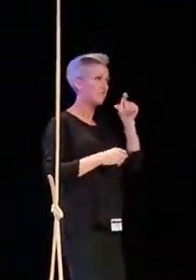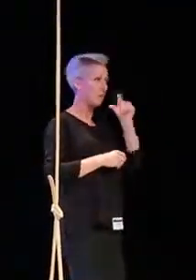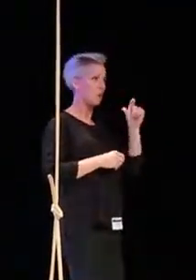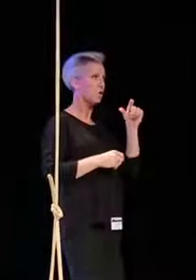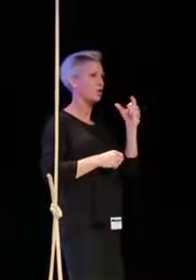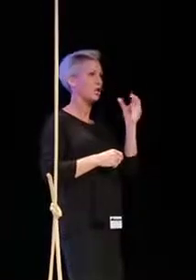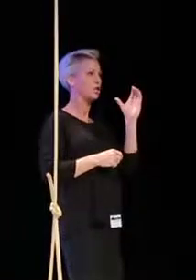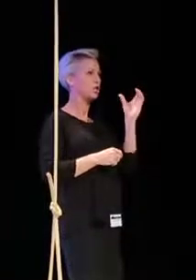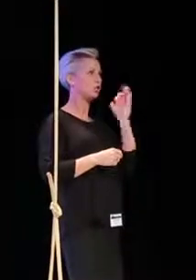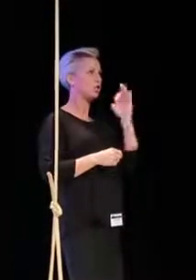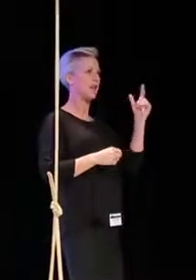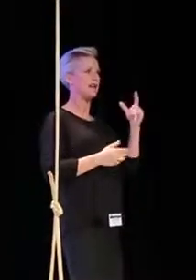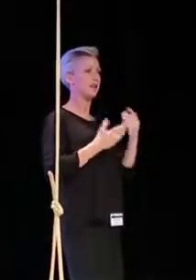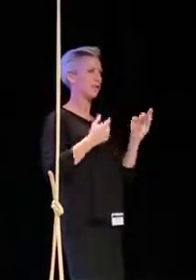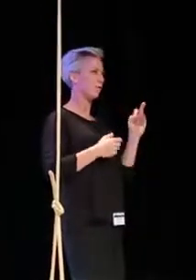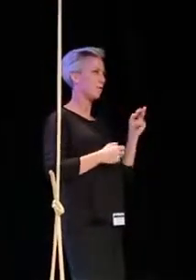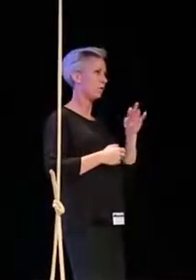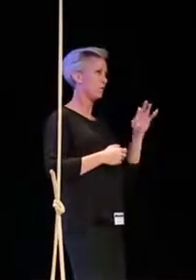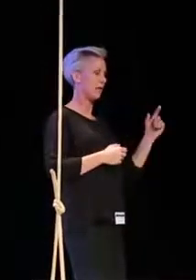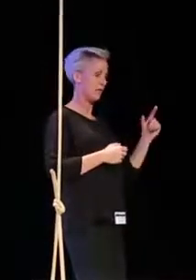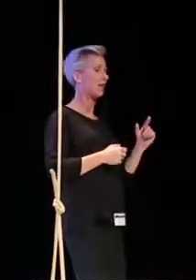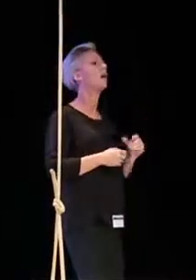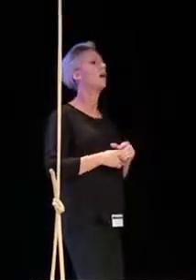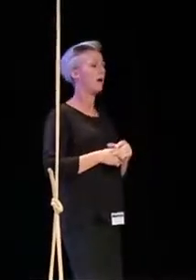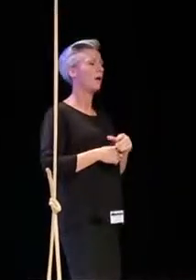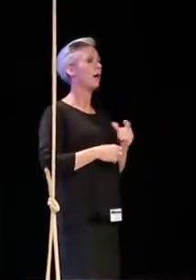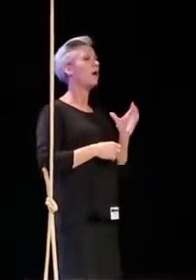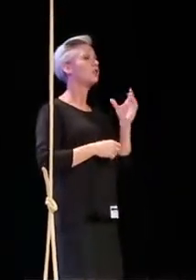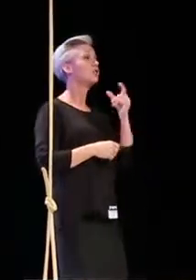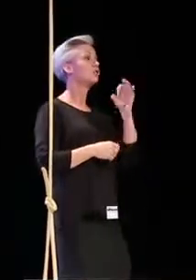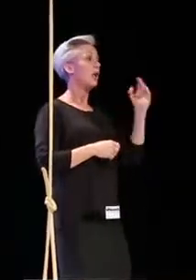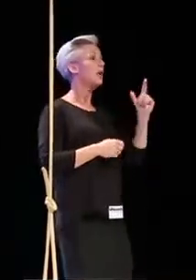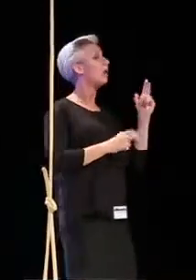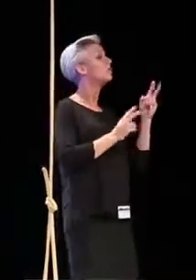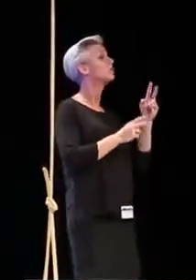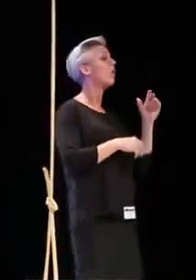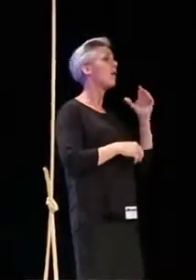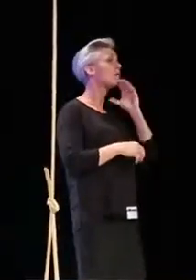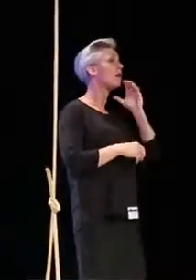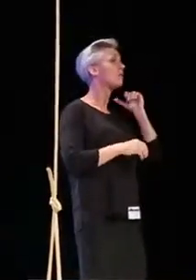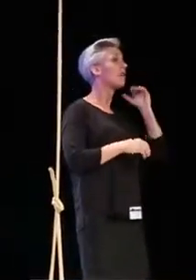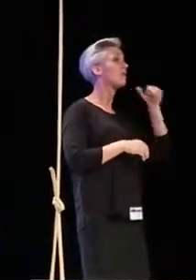från Vattenfall till Shell, där liksom man börjar backa ur den här